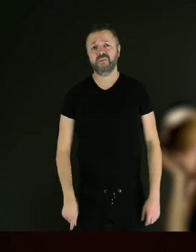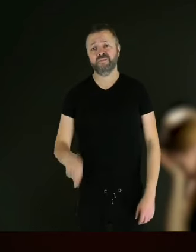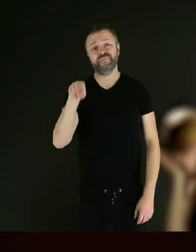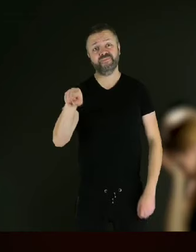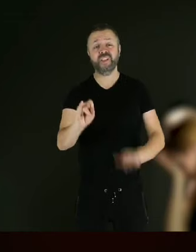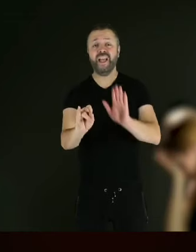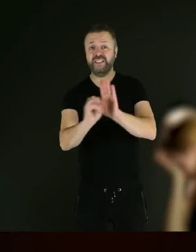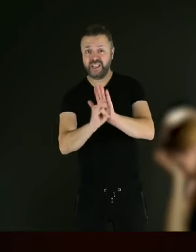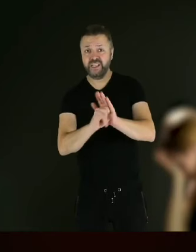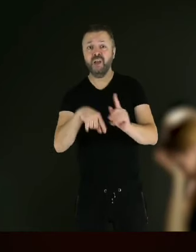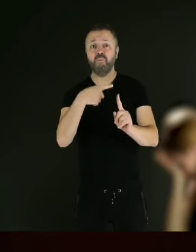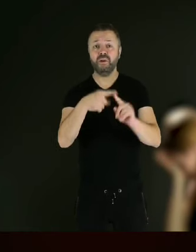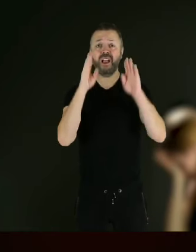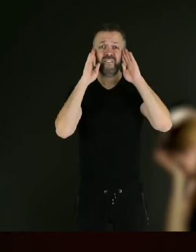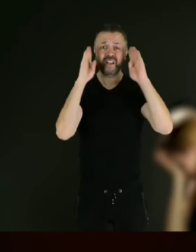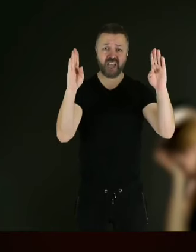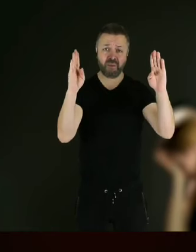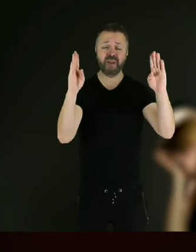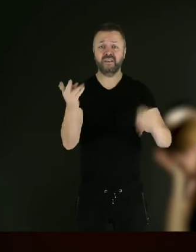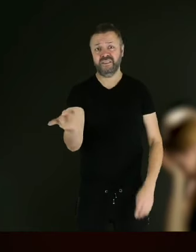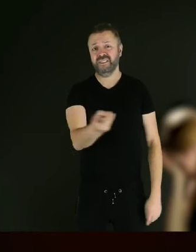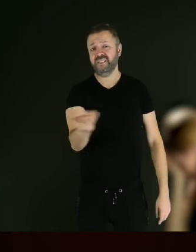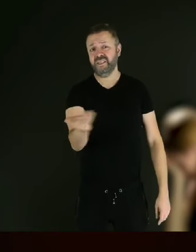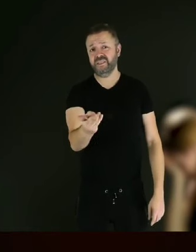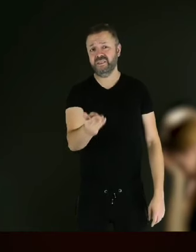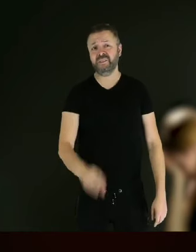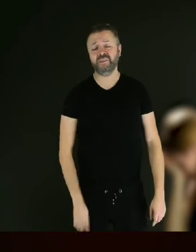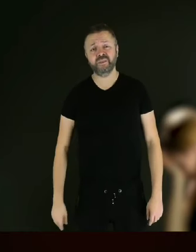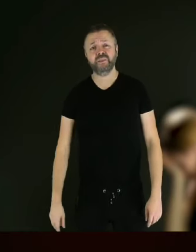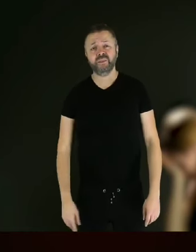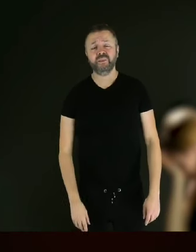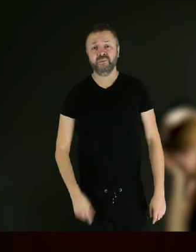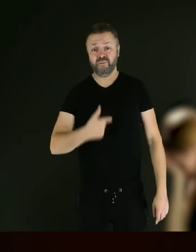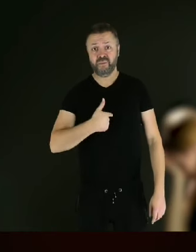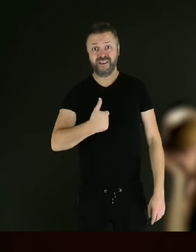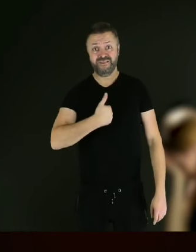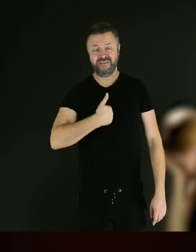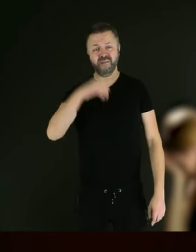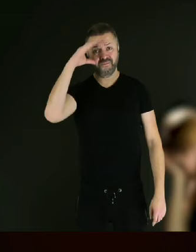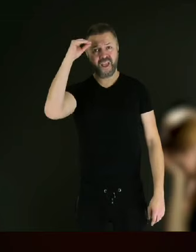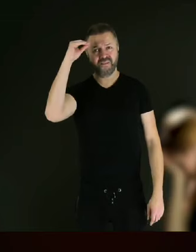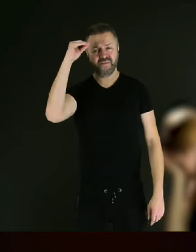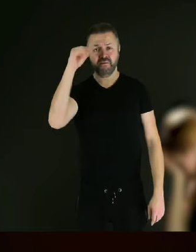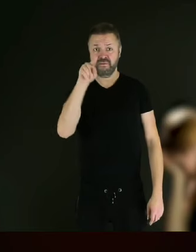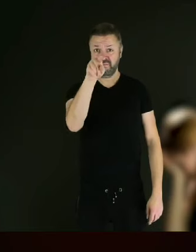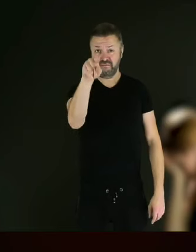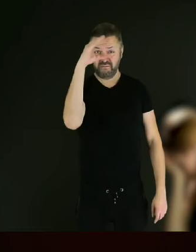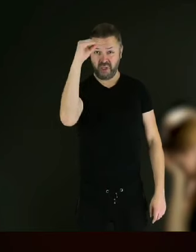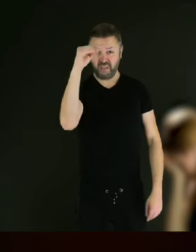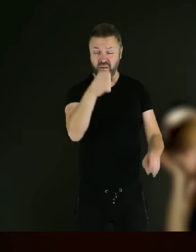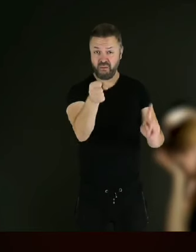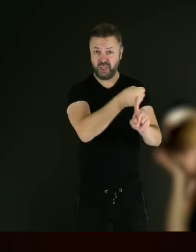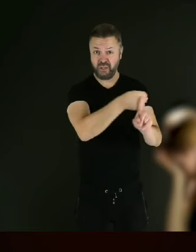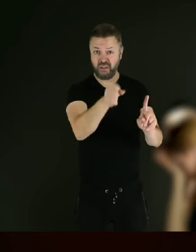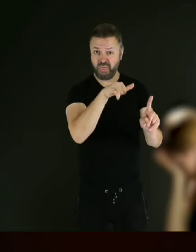Эм, ты мой автопилот. Это все, что придумала своя большая голова. Эм,